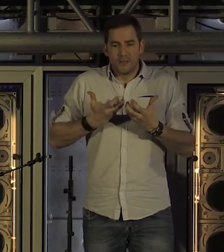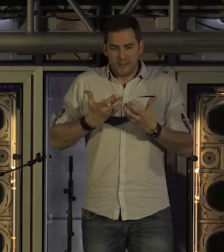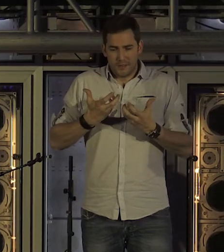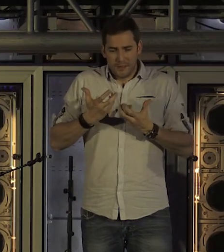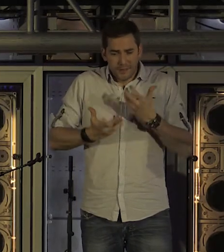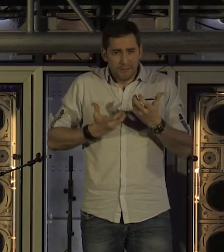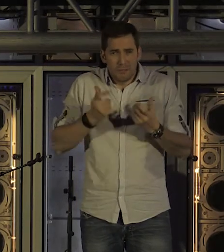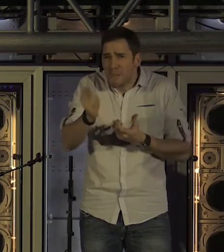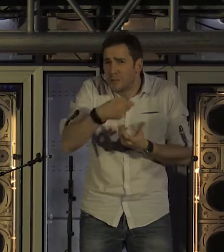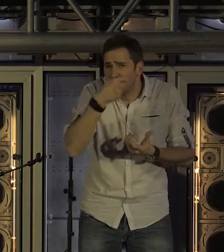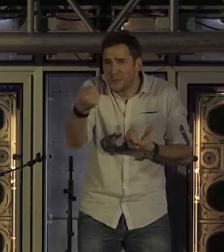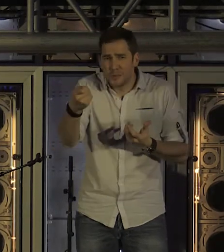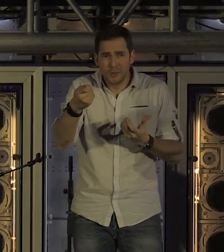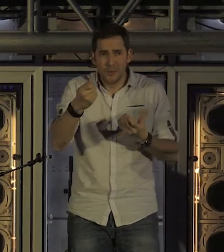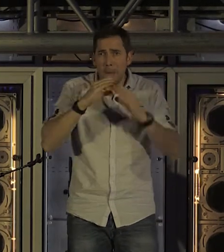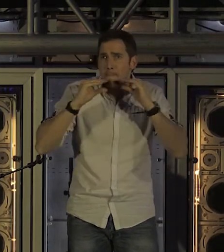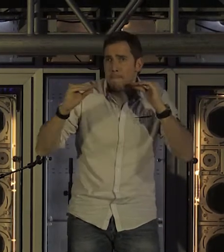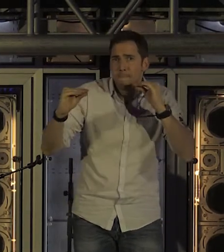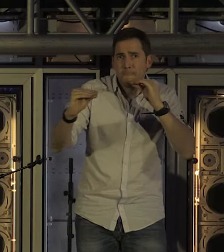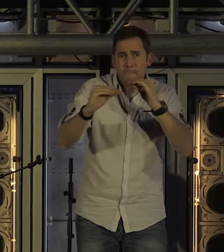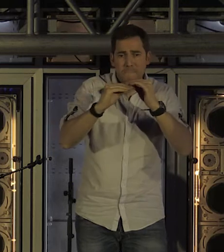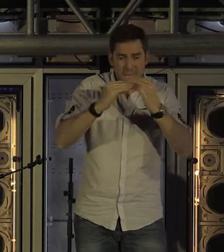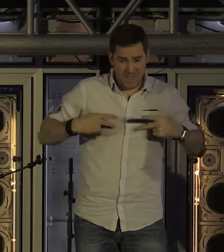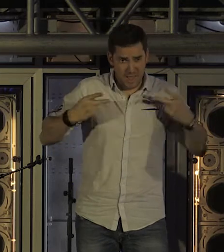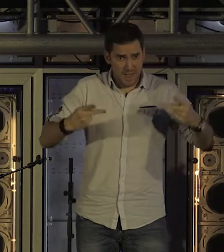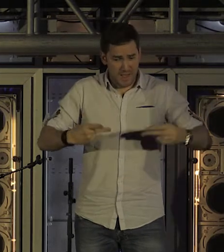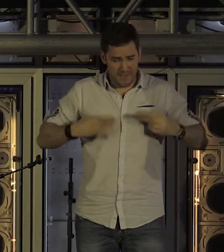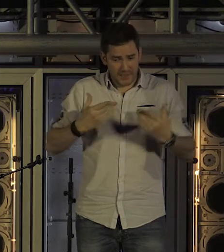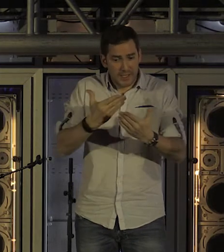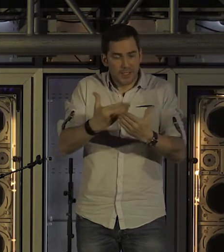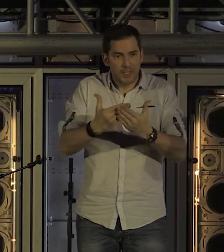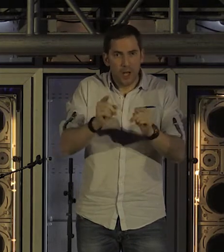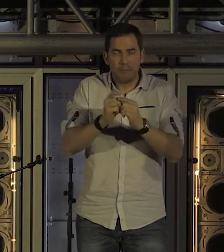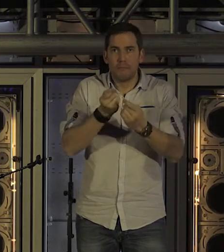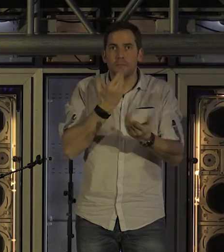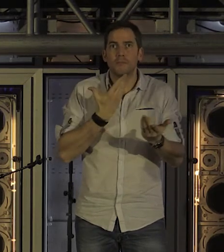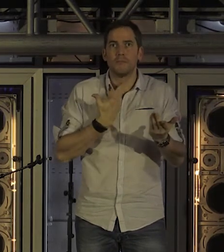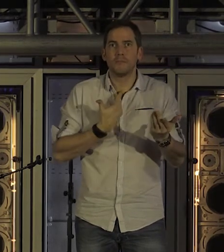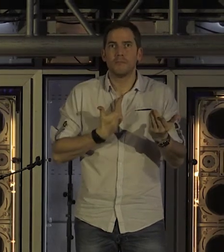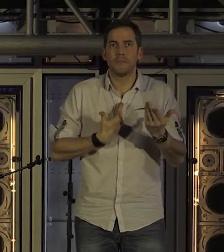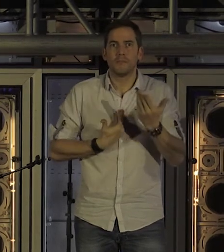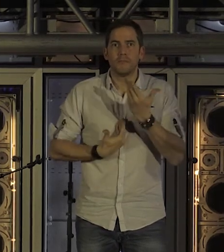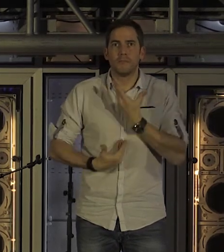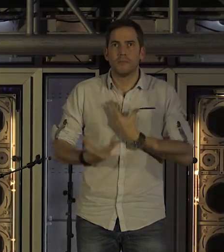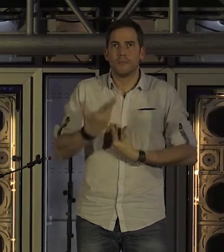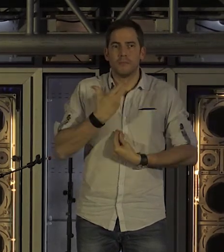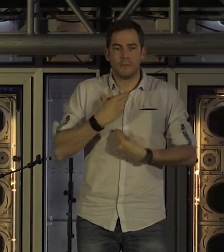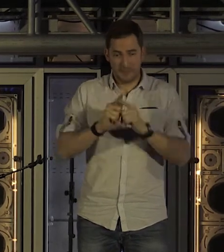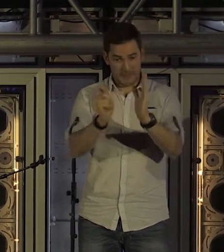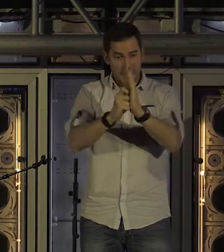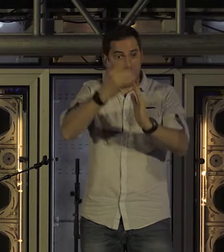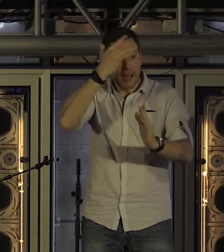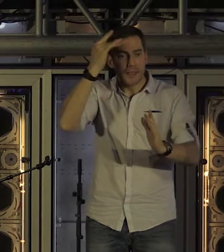Totalement limpide, totalement silencieux, vivre, c'est être digéré. Comme ce jour d'été